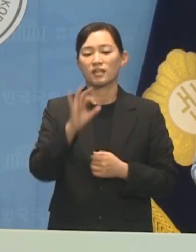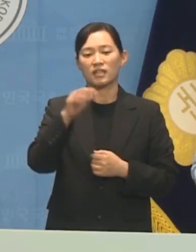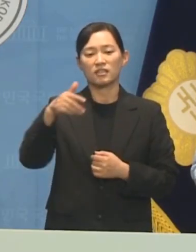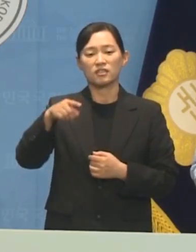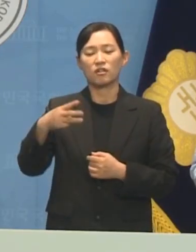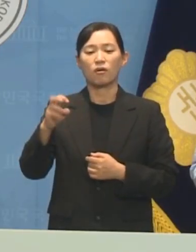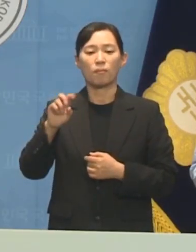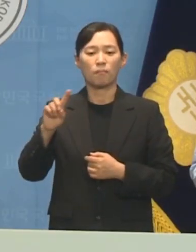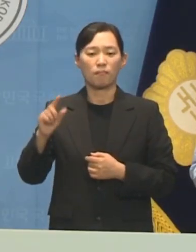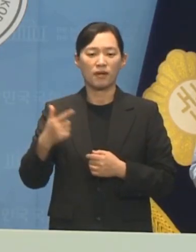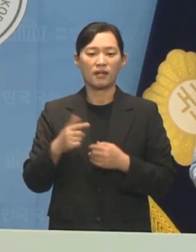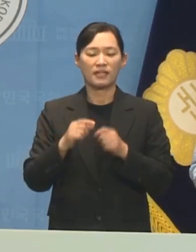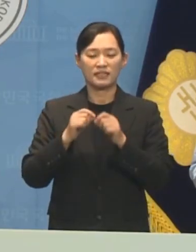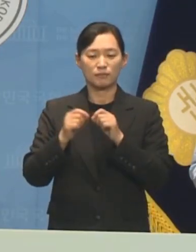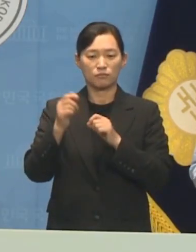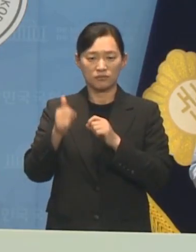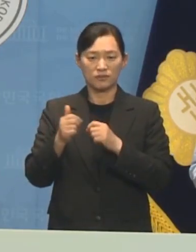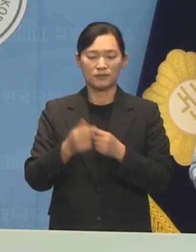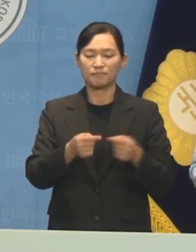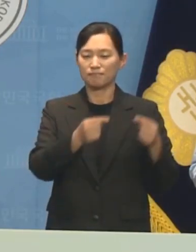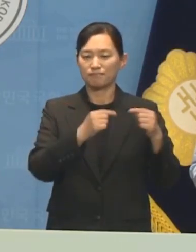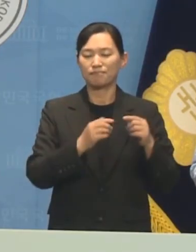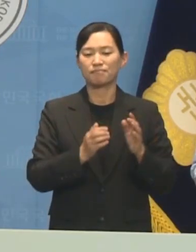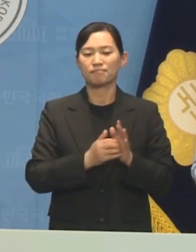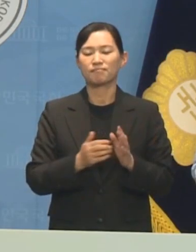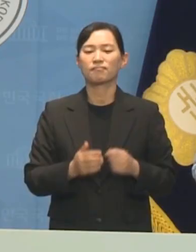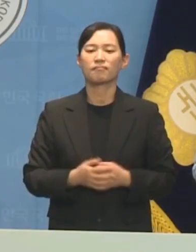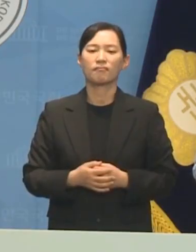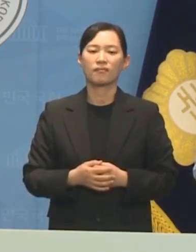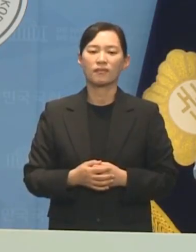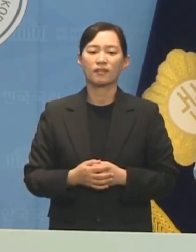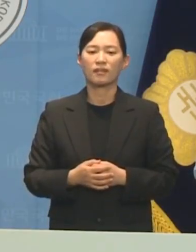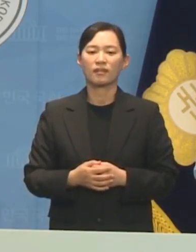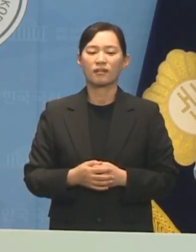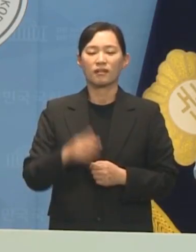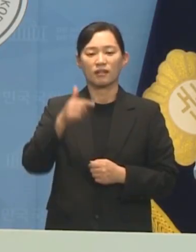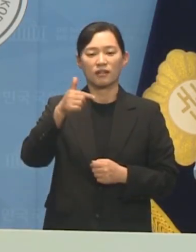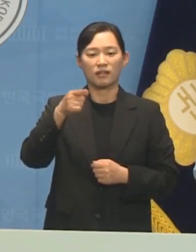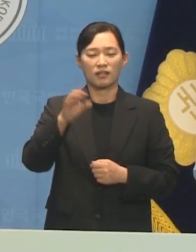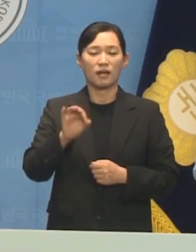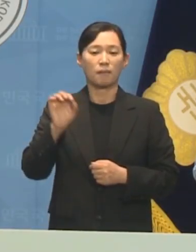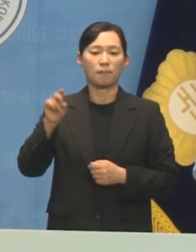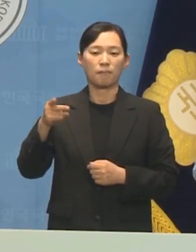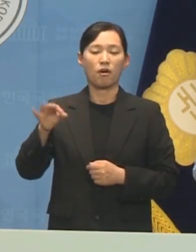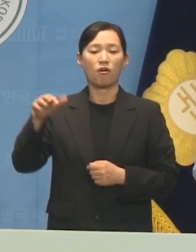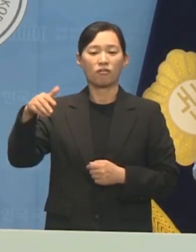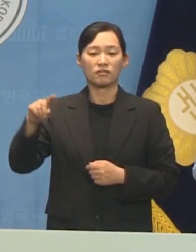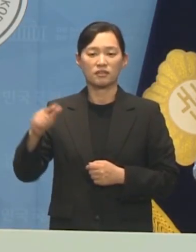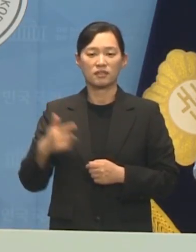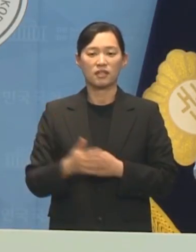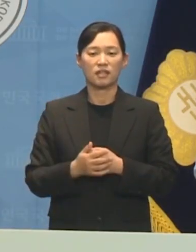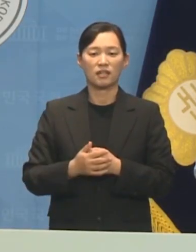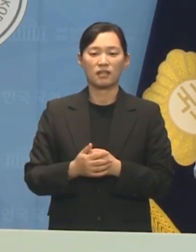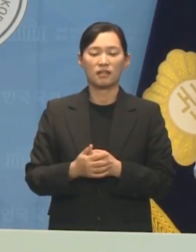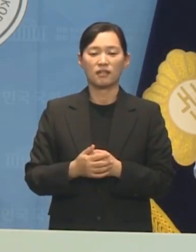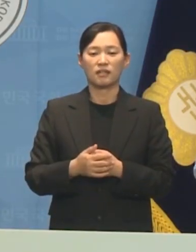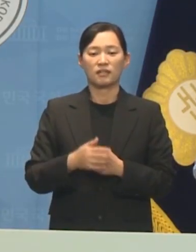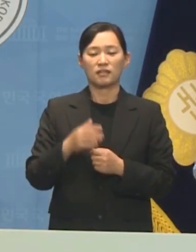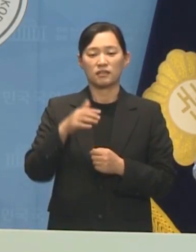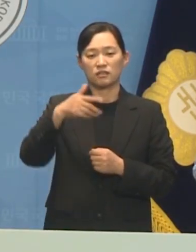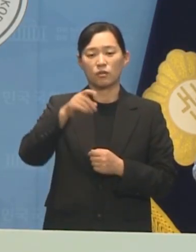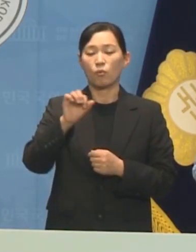이철만 청혼아이스 지부 조합원님 참석하셨습니다. 예, 강병찬 청혼아이스